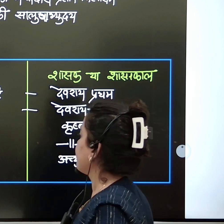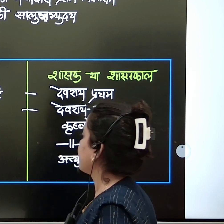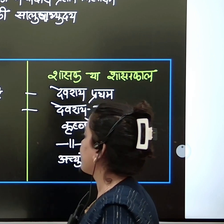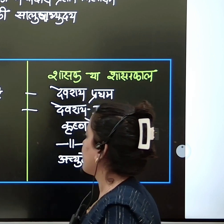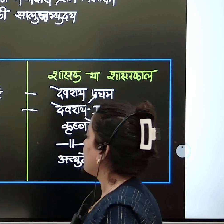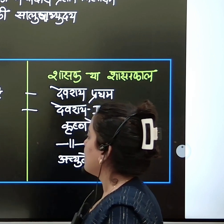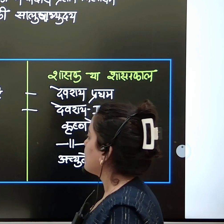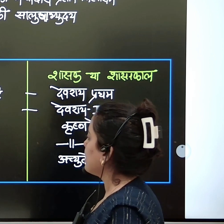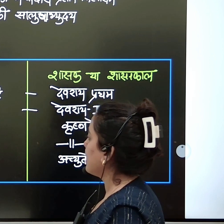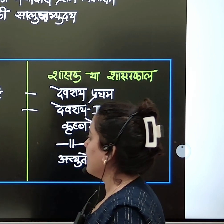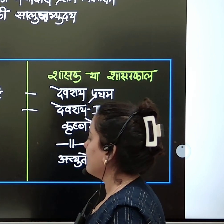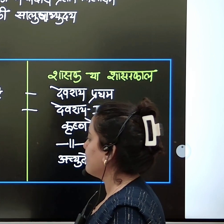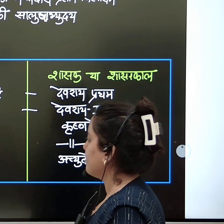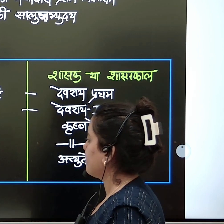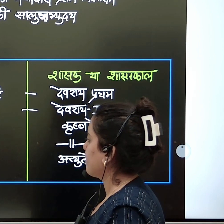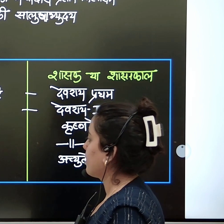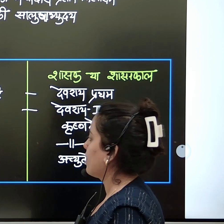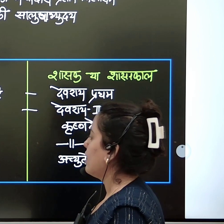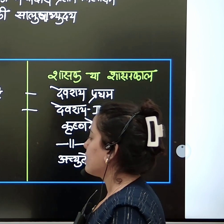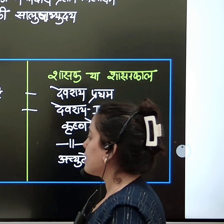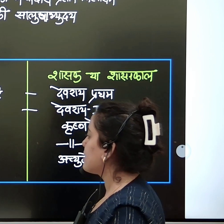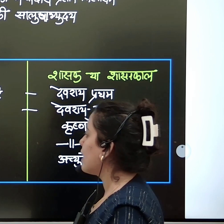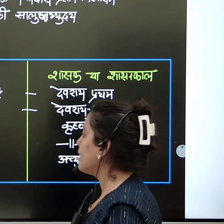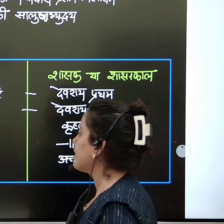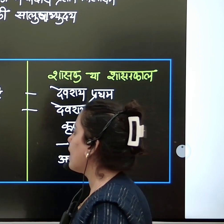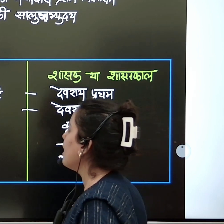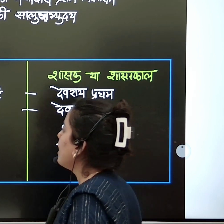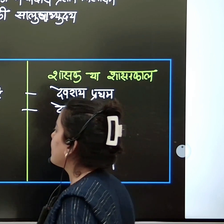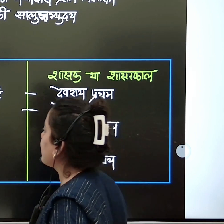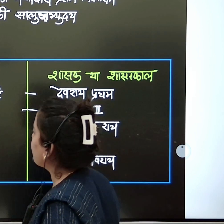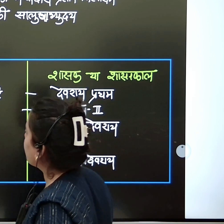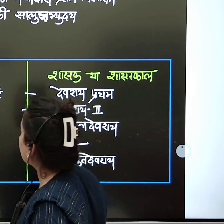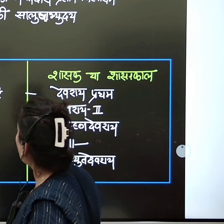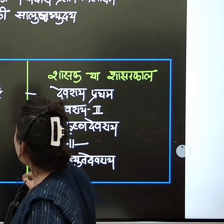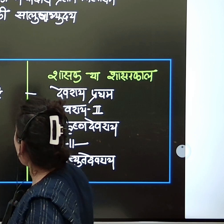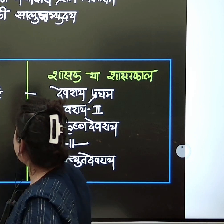देवराय सेकेंड में। ठीक है, तीसरा लिखना